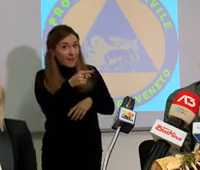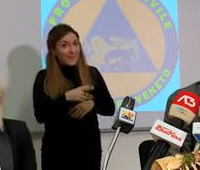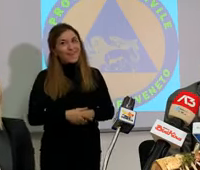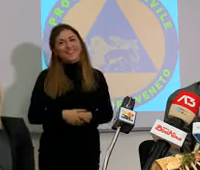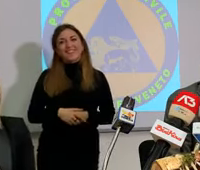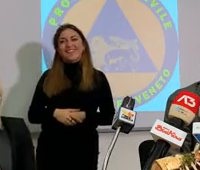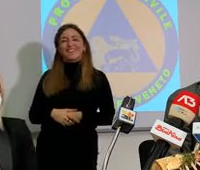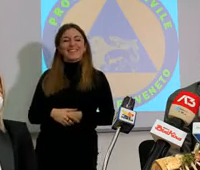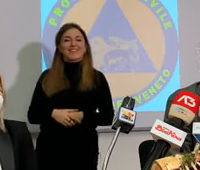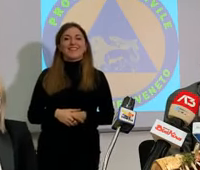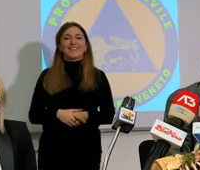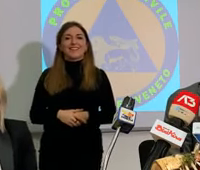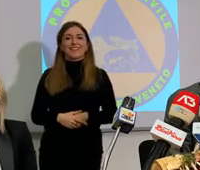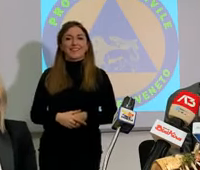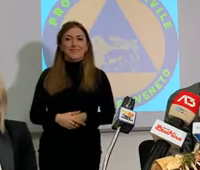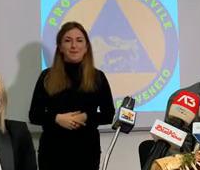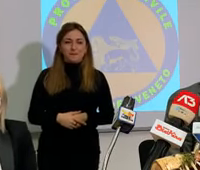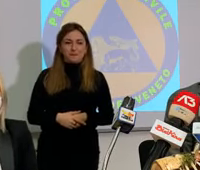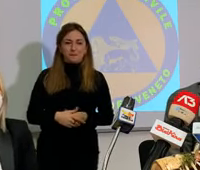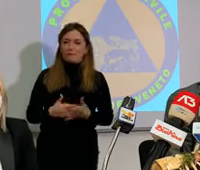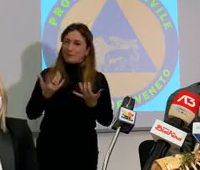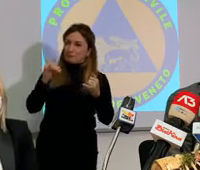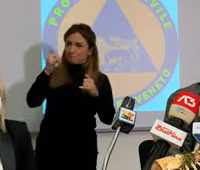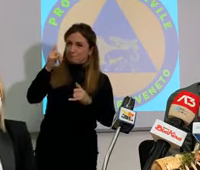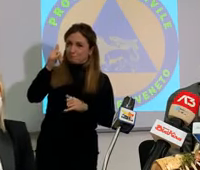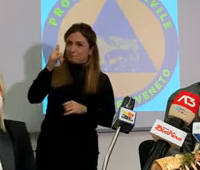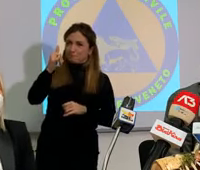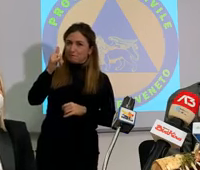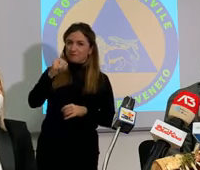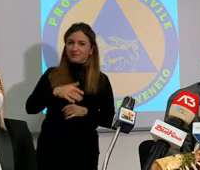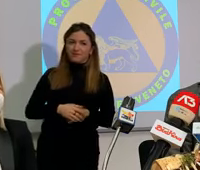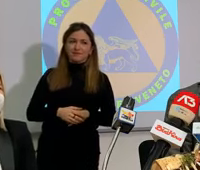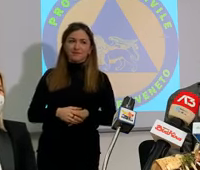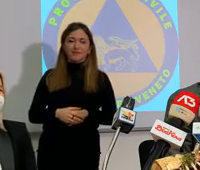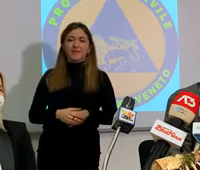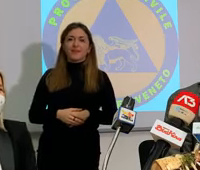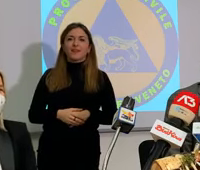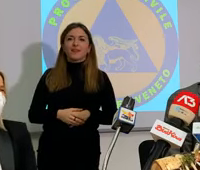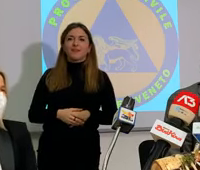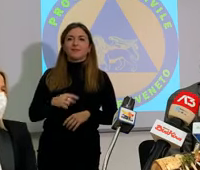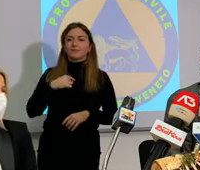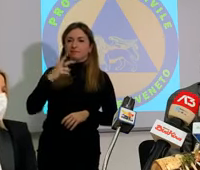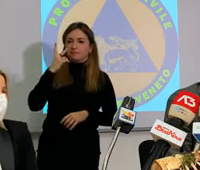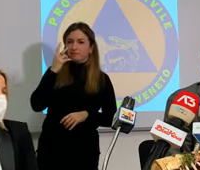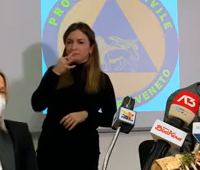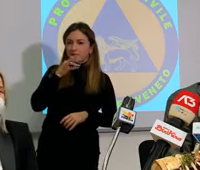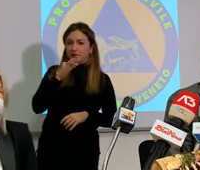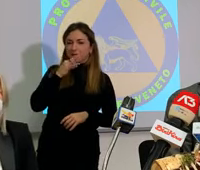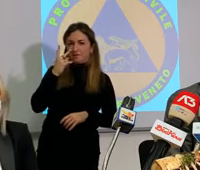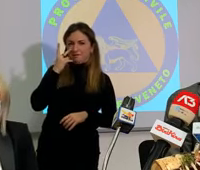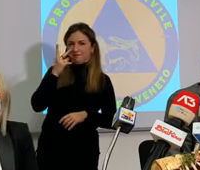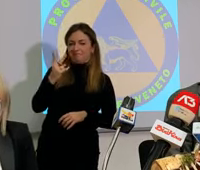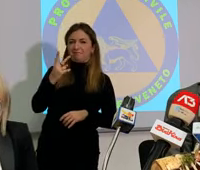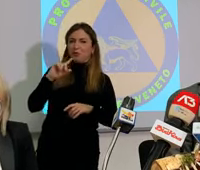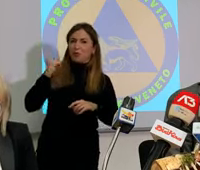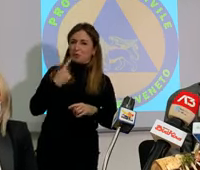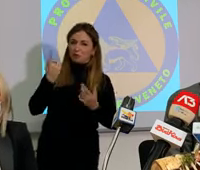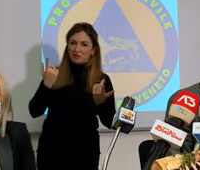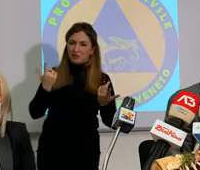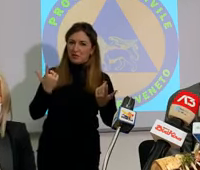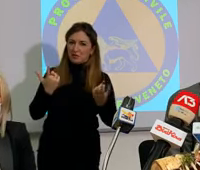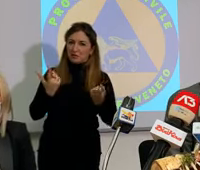qua vaccini si vaccini ci vedo vedo vedono un grande sprint no allora